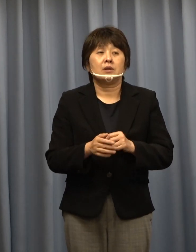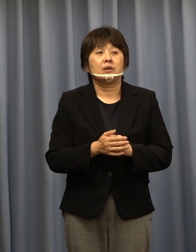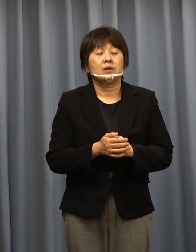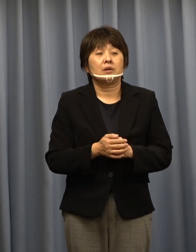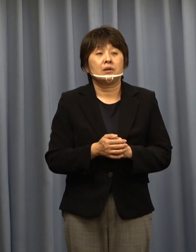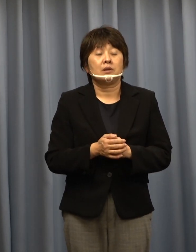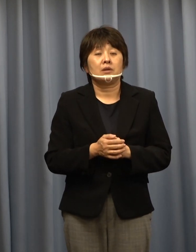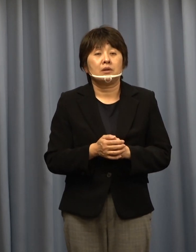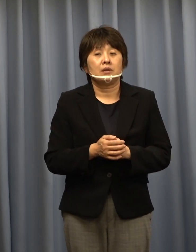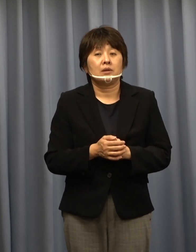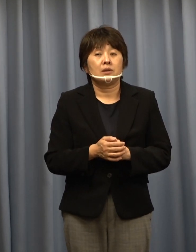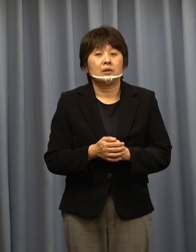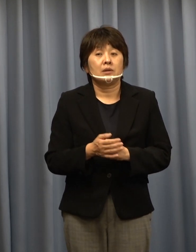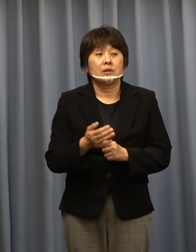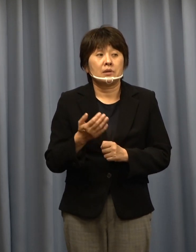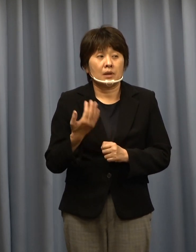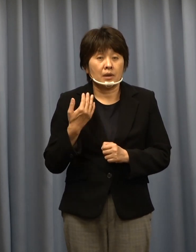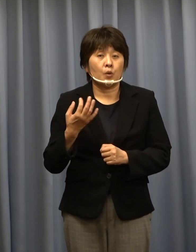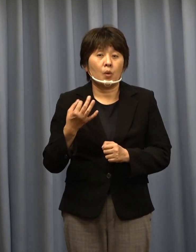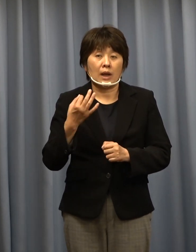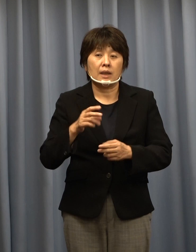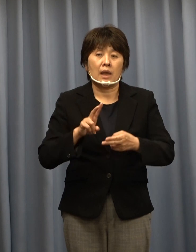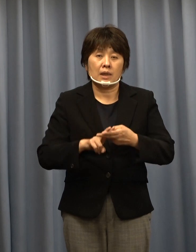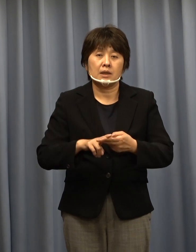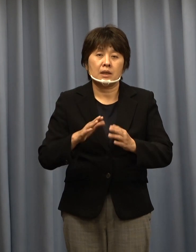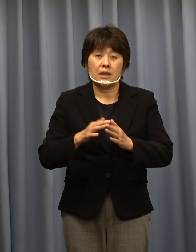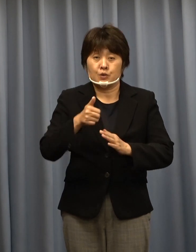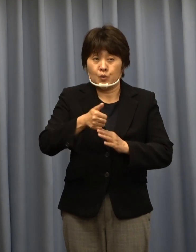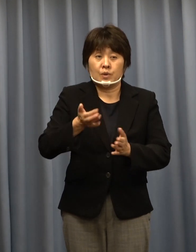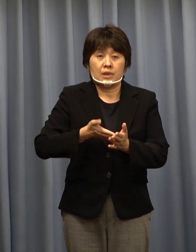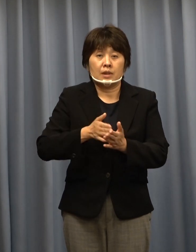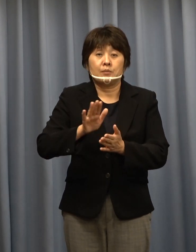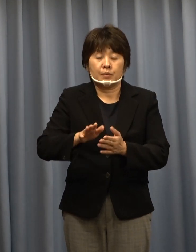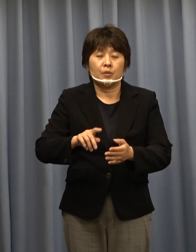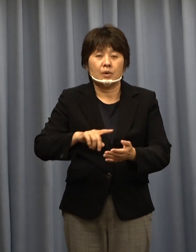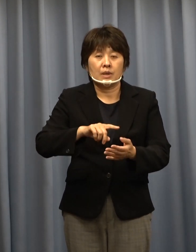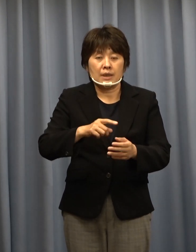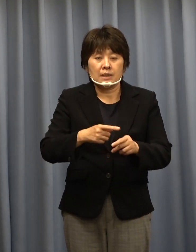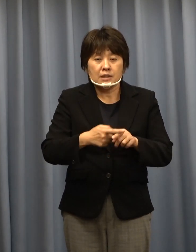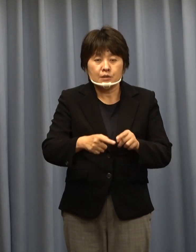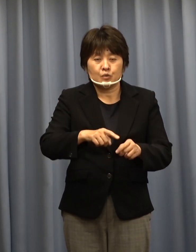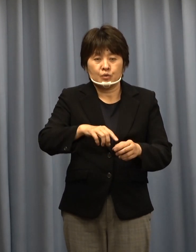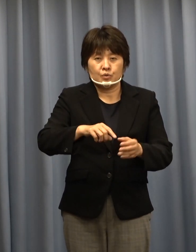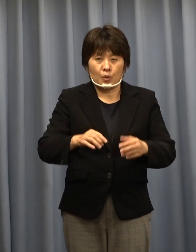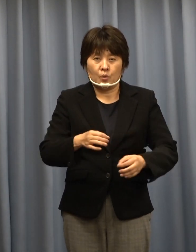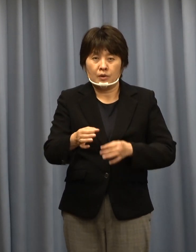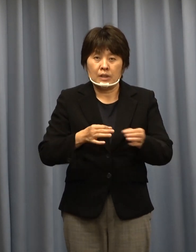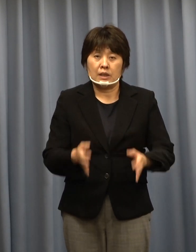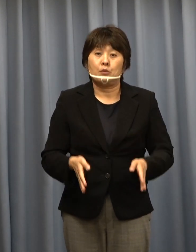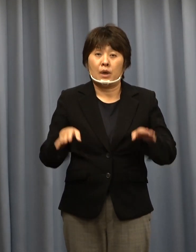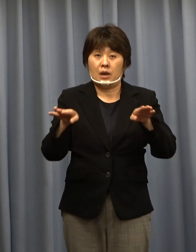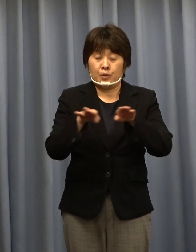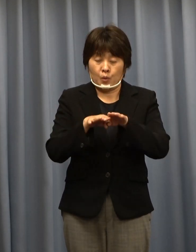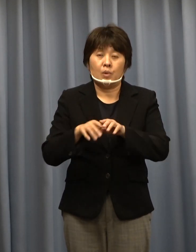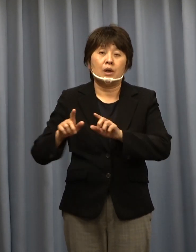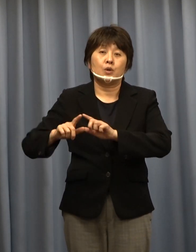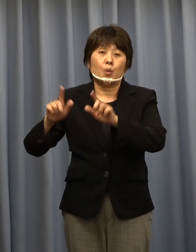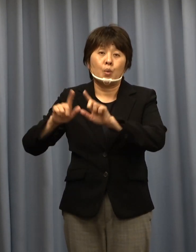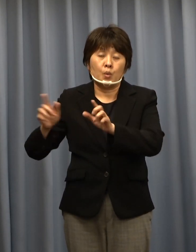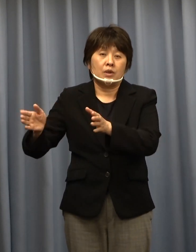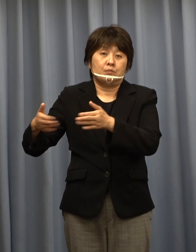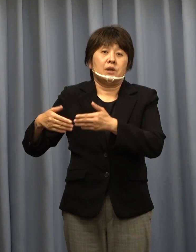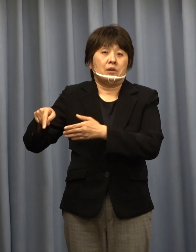か、先ほど亀井先生の方からお話がありましたけれども、一部のデパートなどではやはり東京で閉まっている